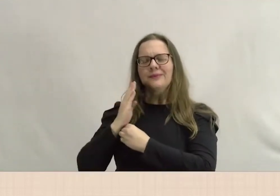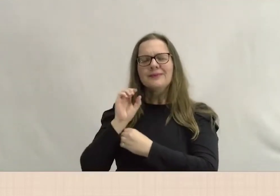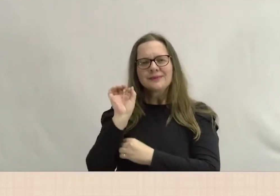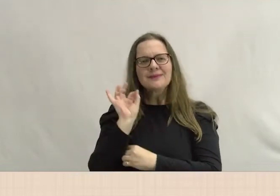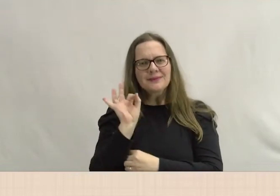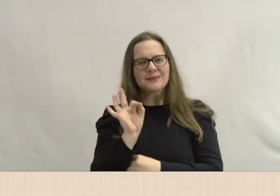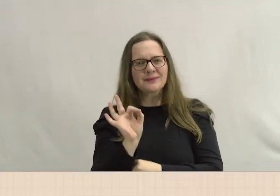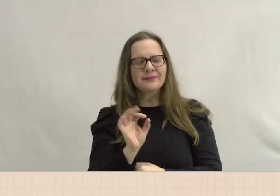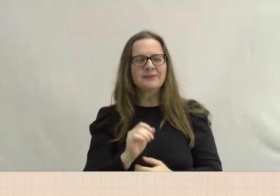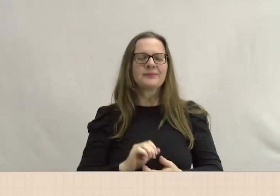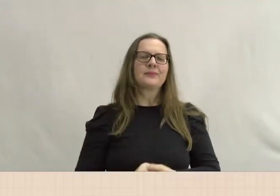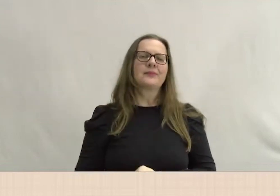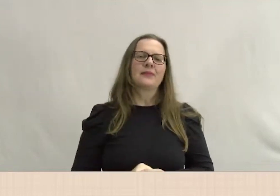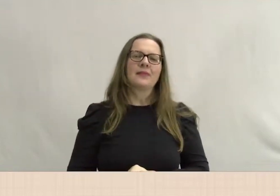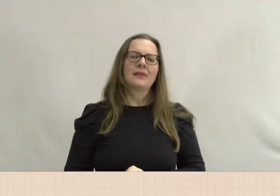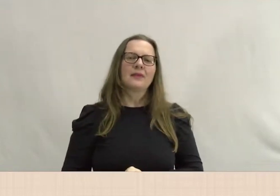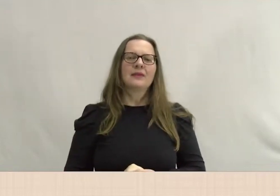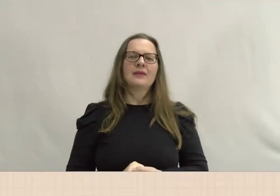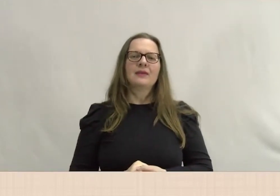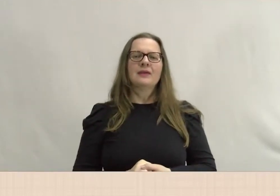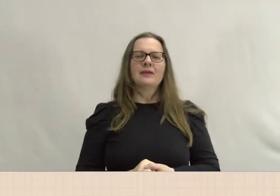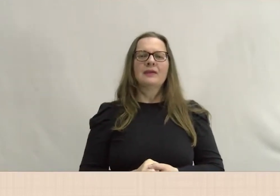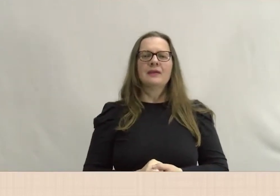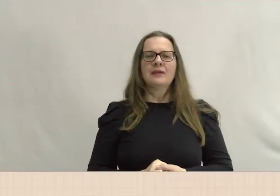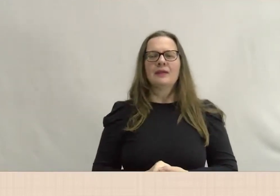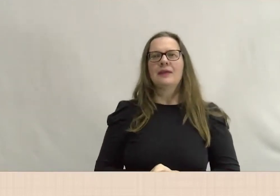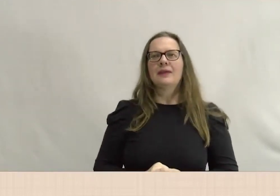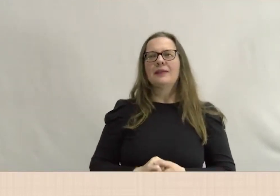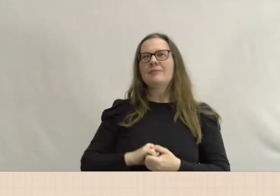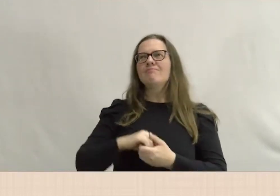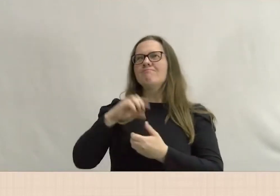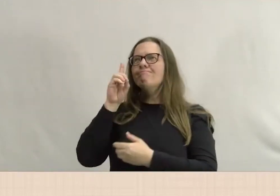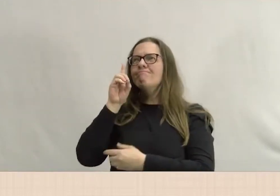Aí essa árvore consegue dar fruto para o homem sobreviver.